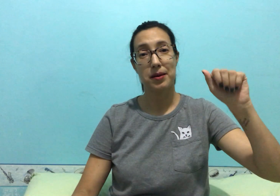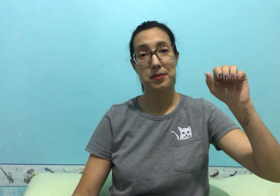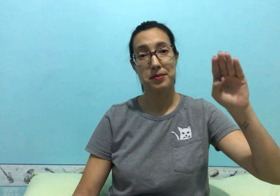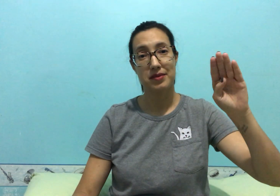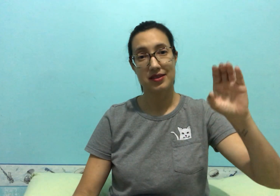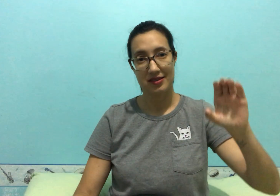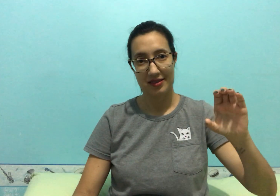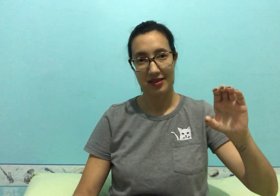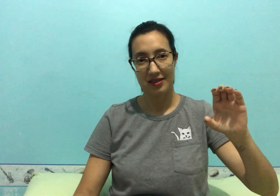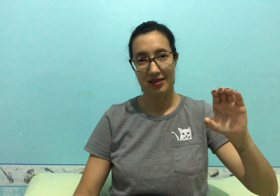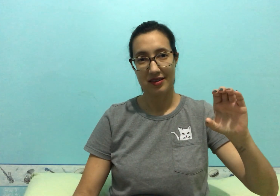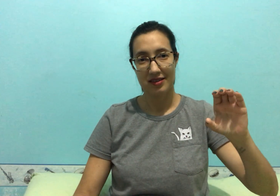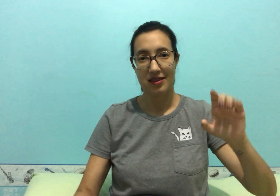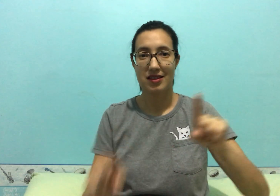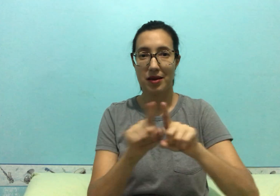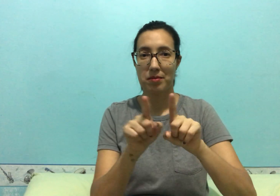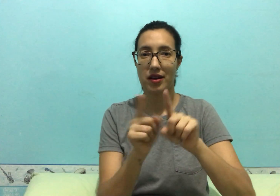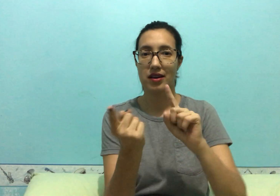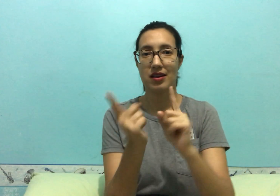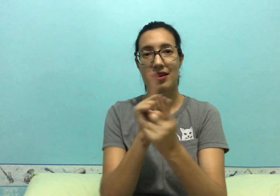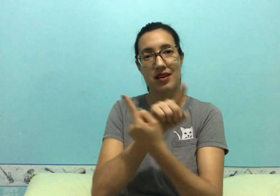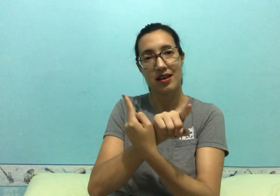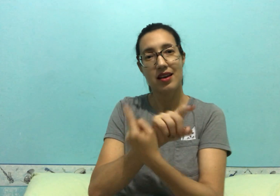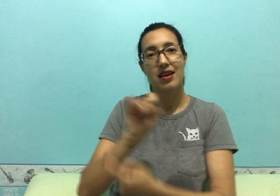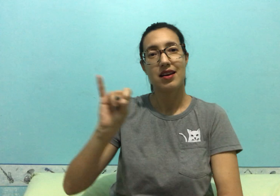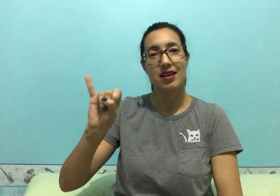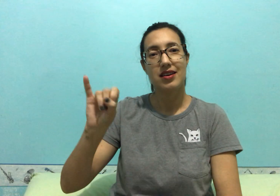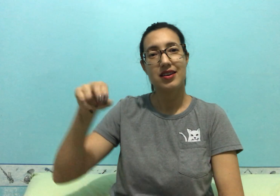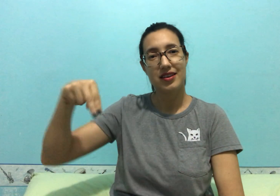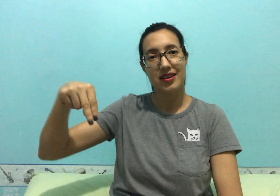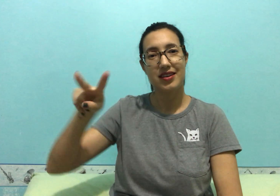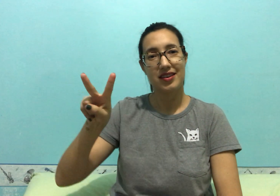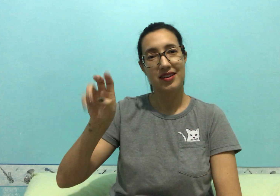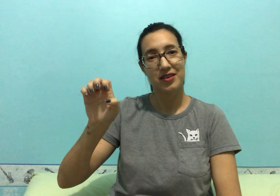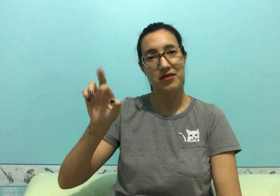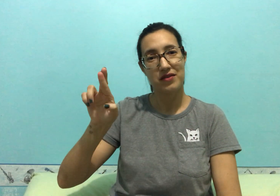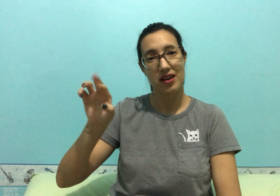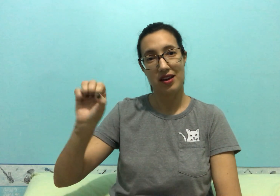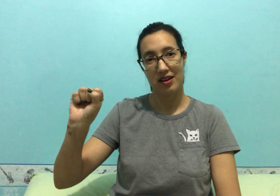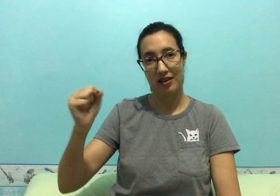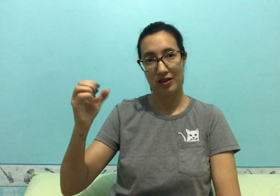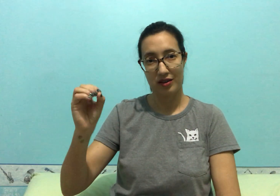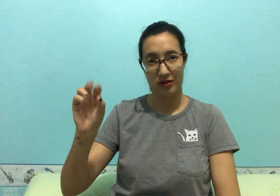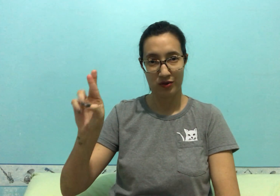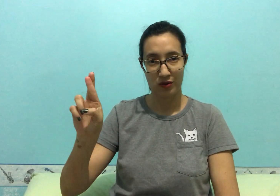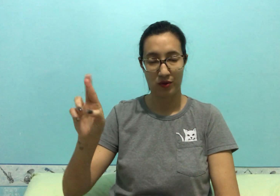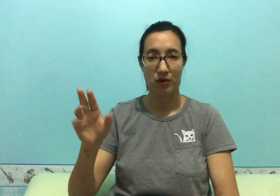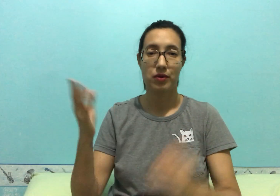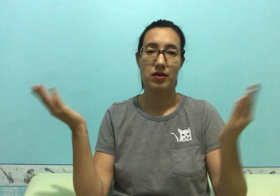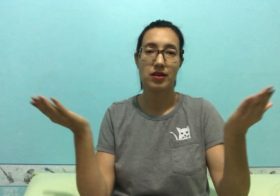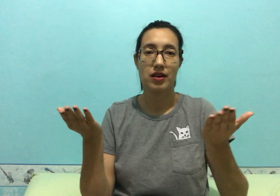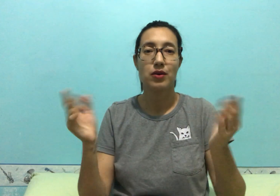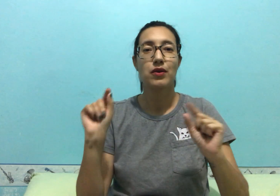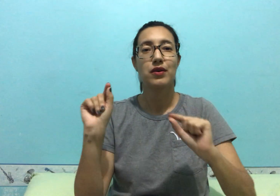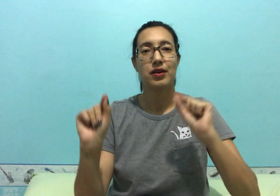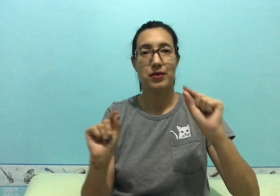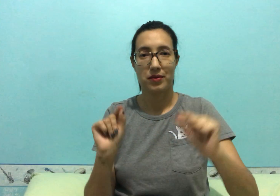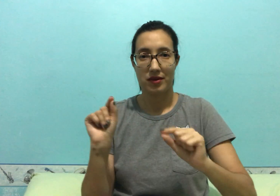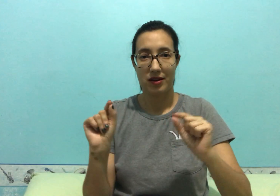também. Então as conexões de entrada, né, para os sinais. E por fim agora o operador mais próximo da saída, o operador OU.